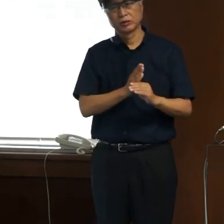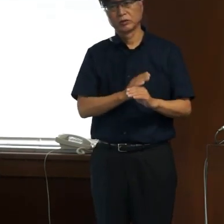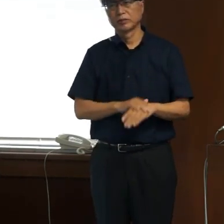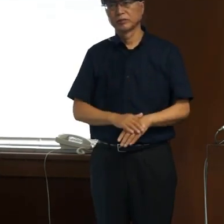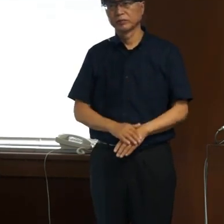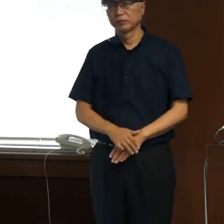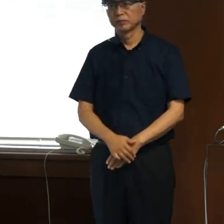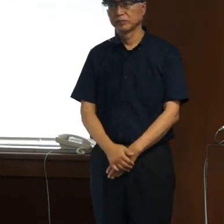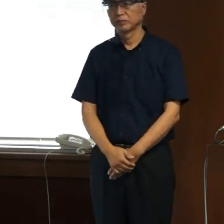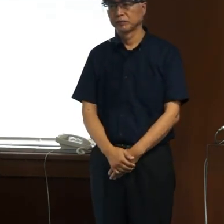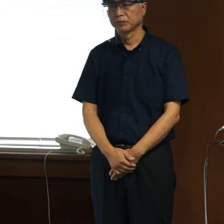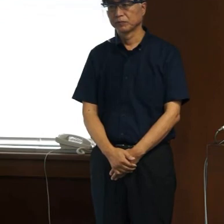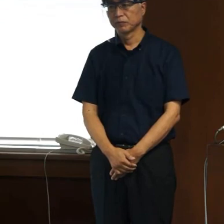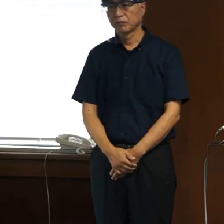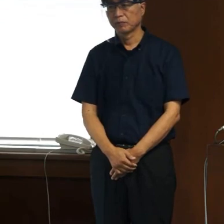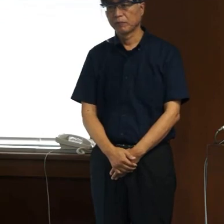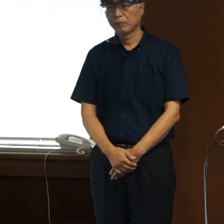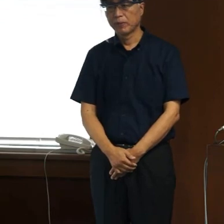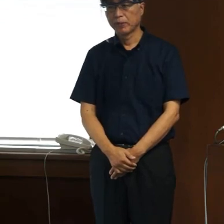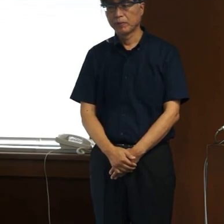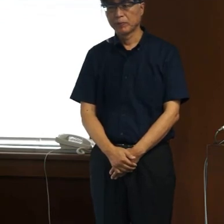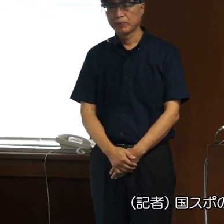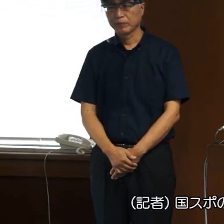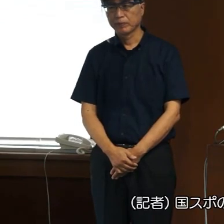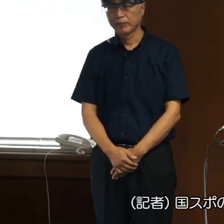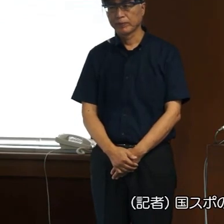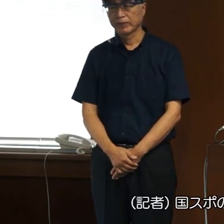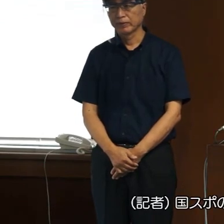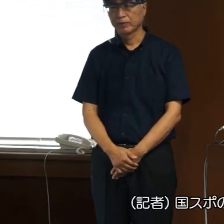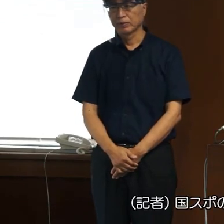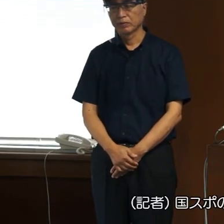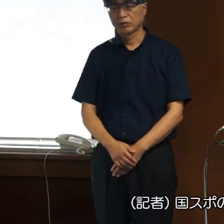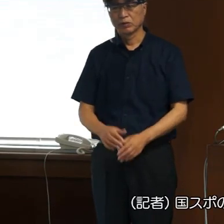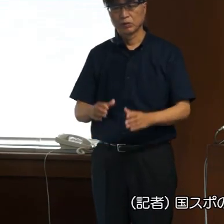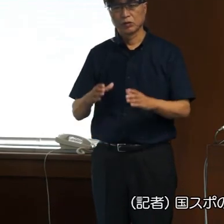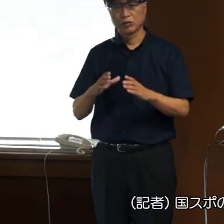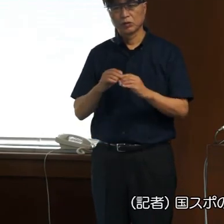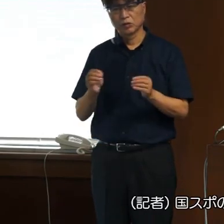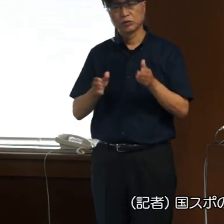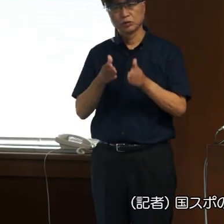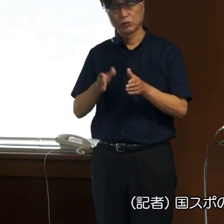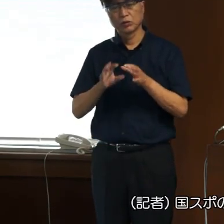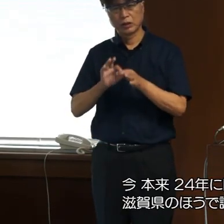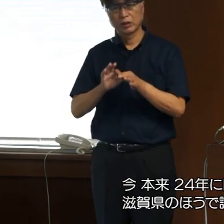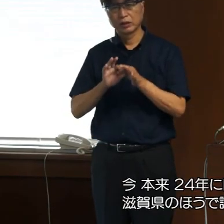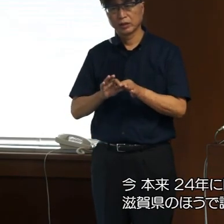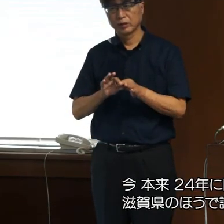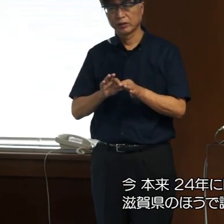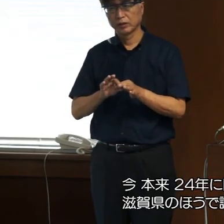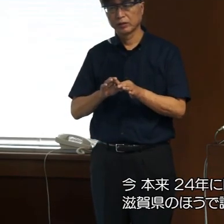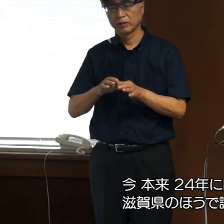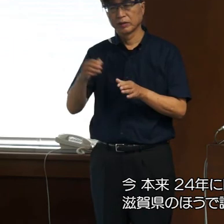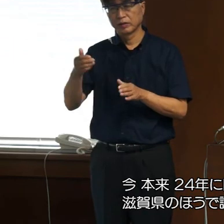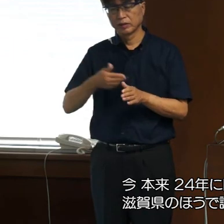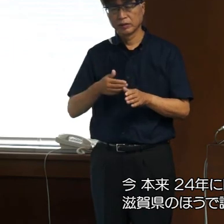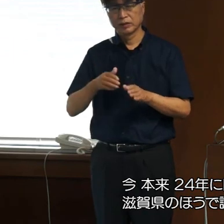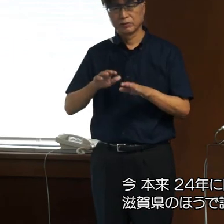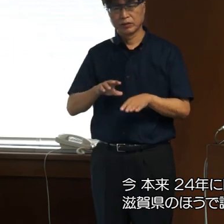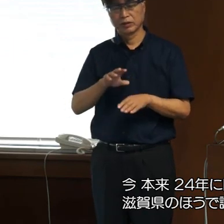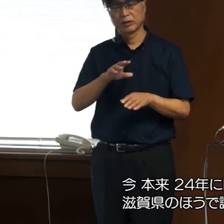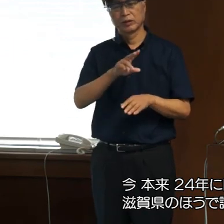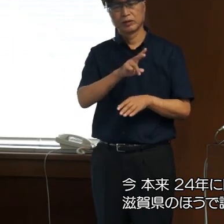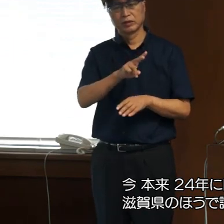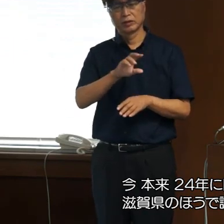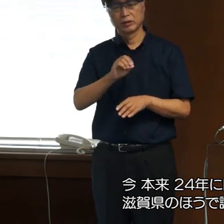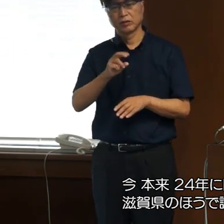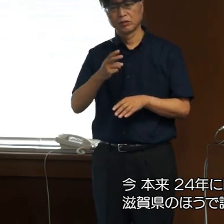はい、 すみません、読売新聞です。コクスポの関係でお尋ねします。今24年に開催